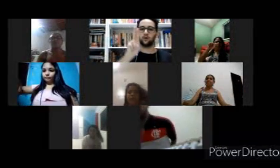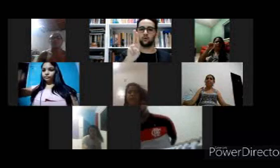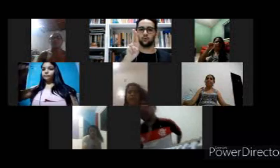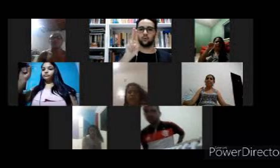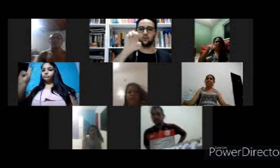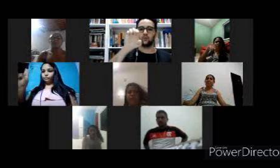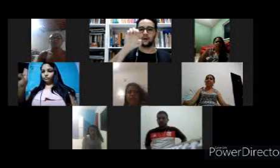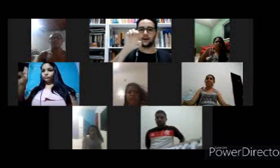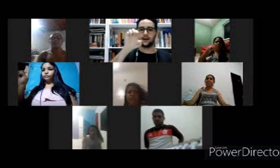Nu,